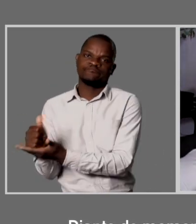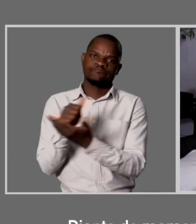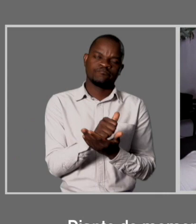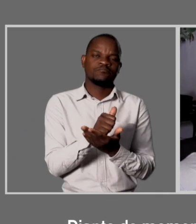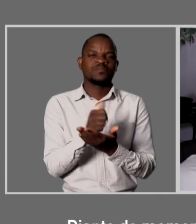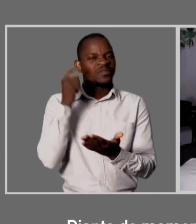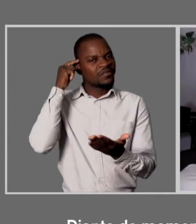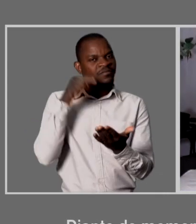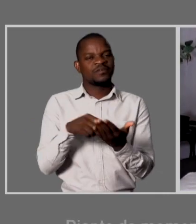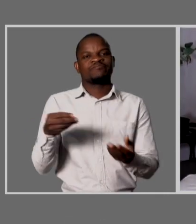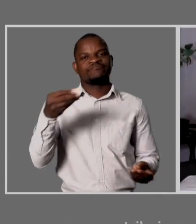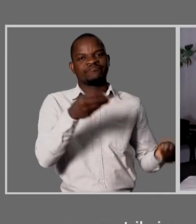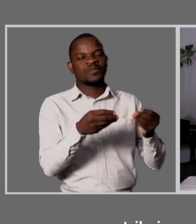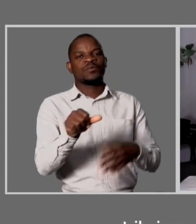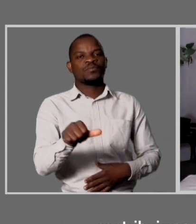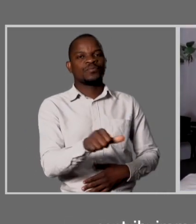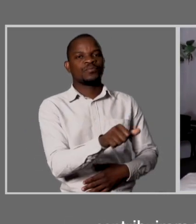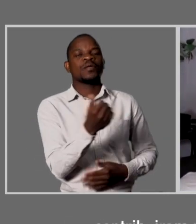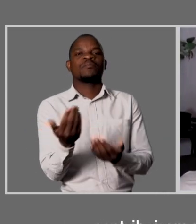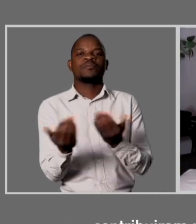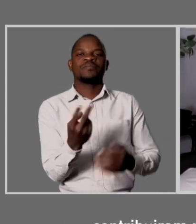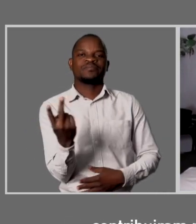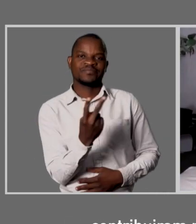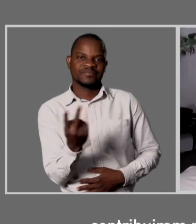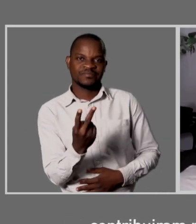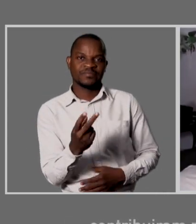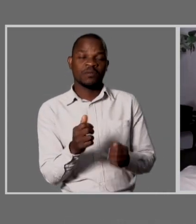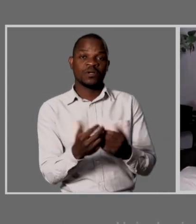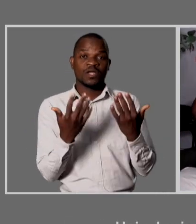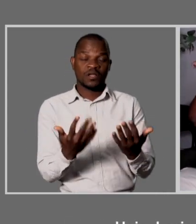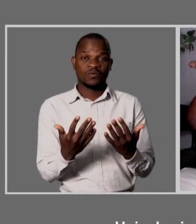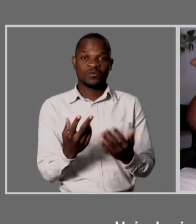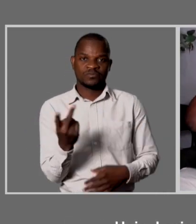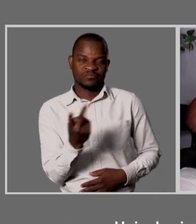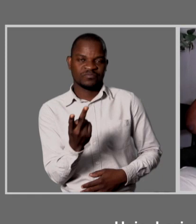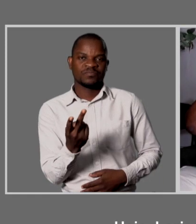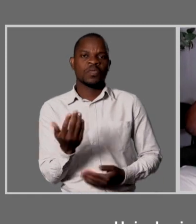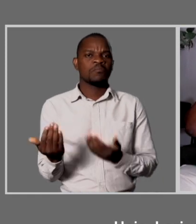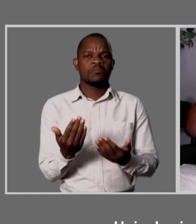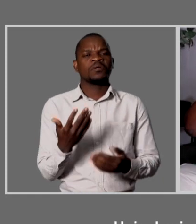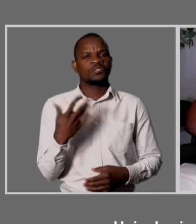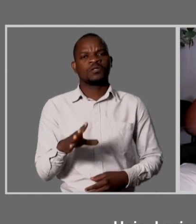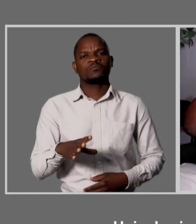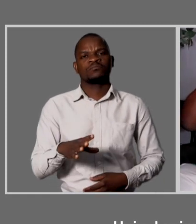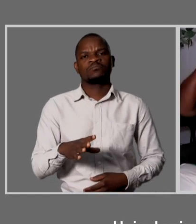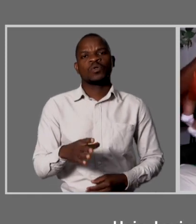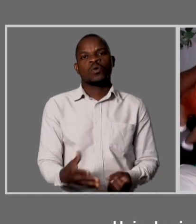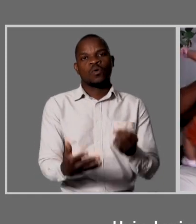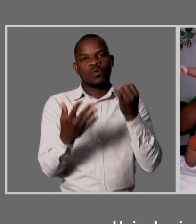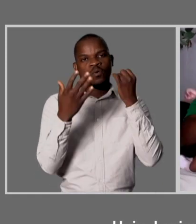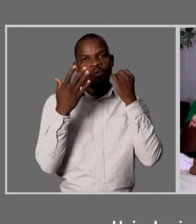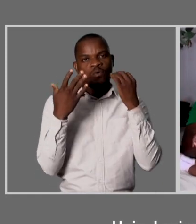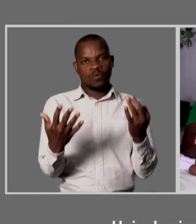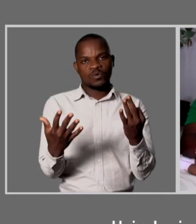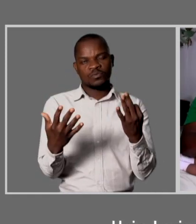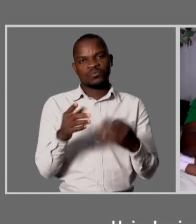mútuo entre Xamir e Senélia contribuíram para a recuperação das pequenas. Hoje, Larissa e Alicia têm